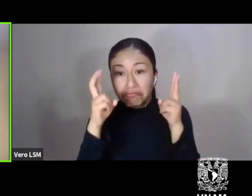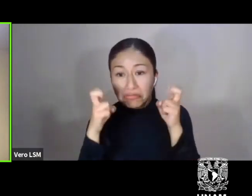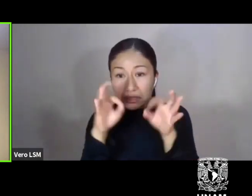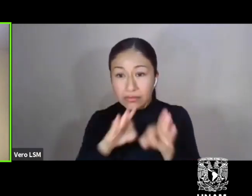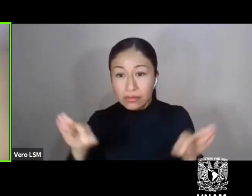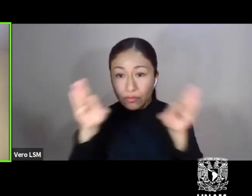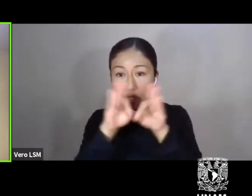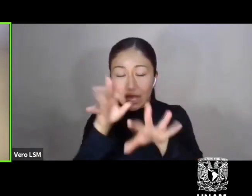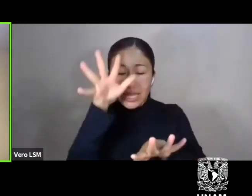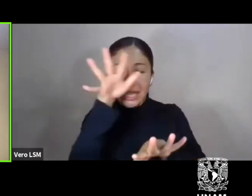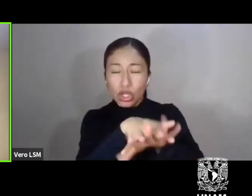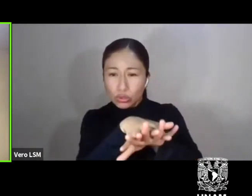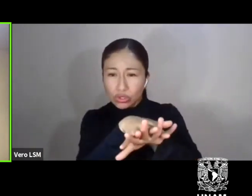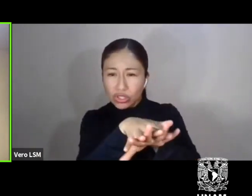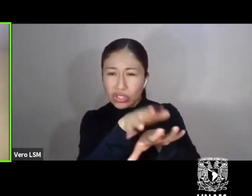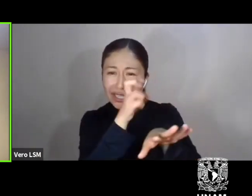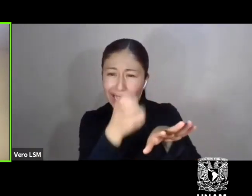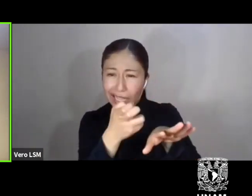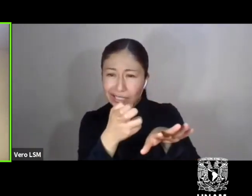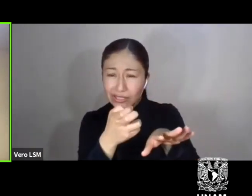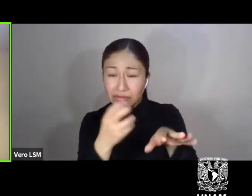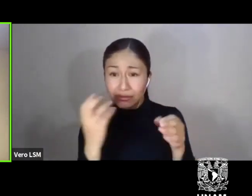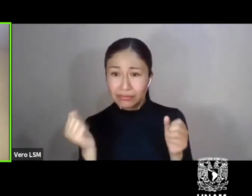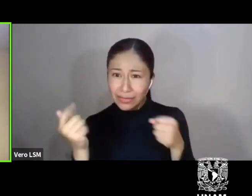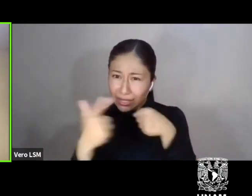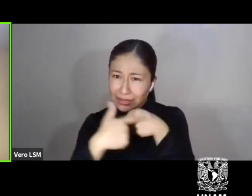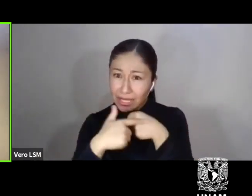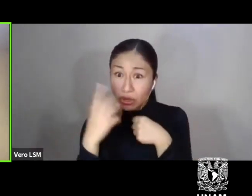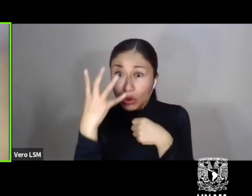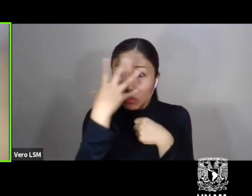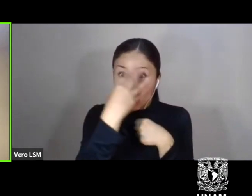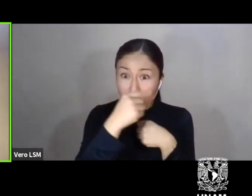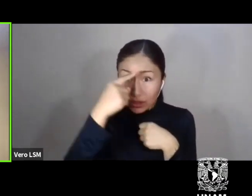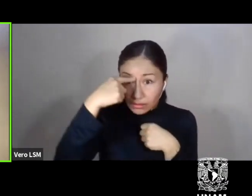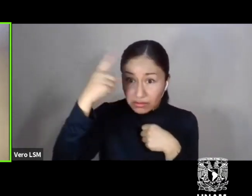Entonces, creo que ahí es el hecho de